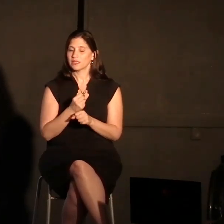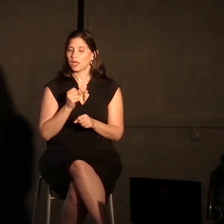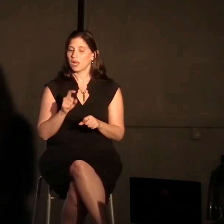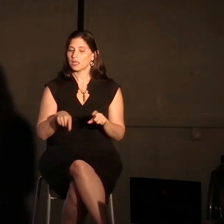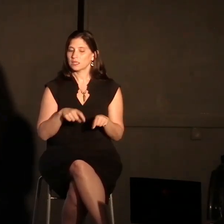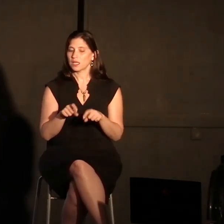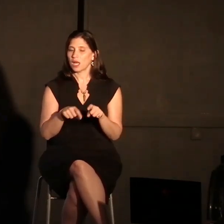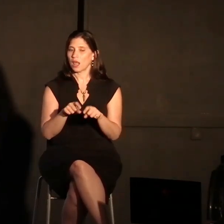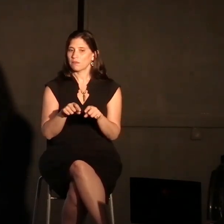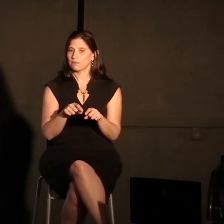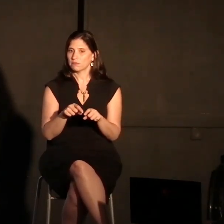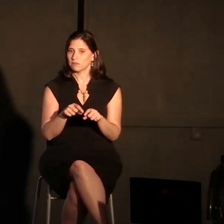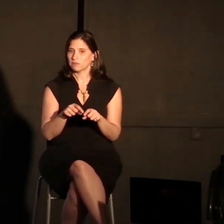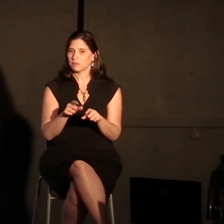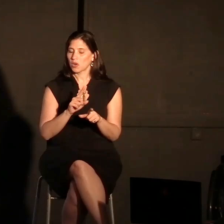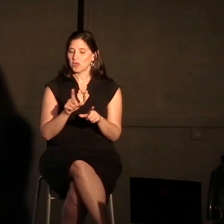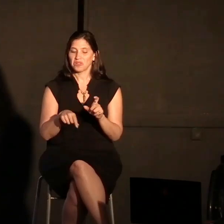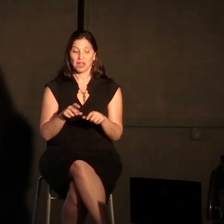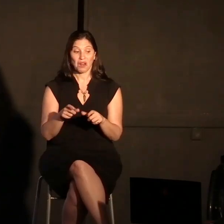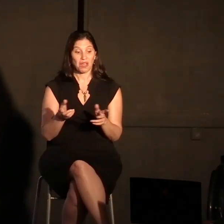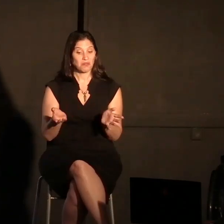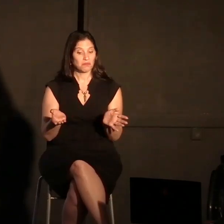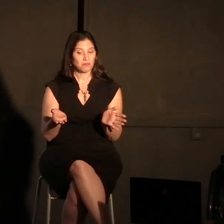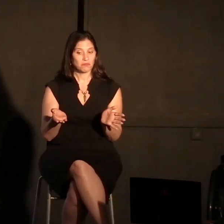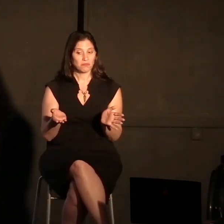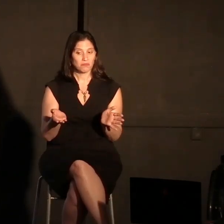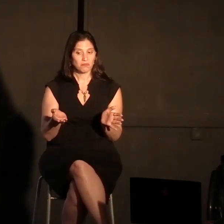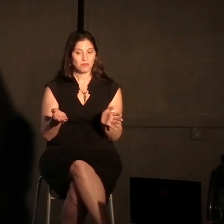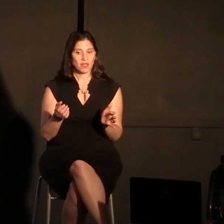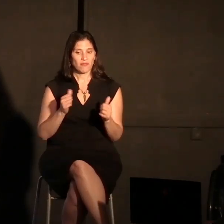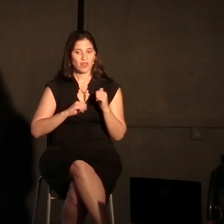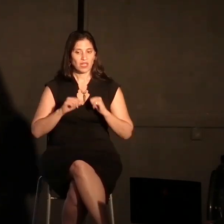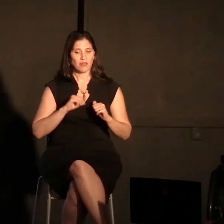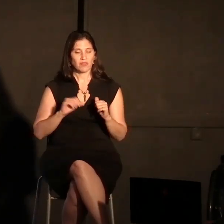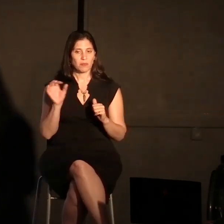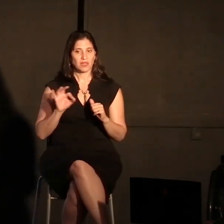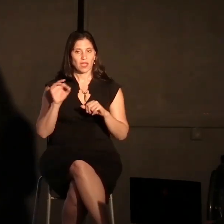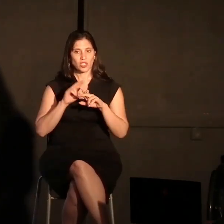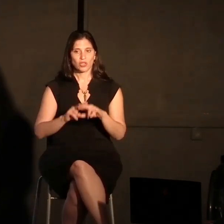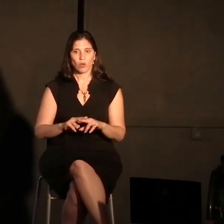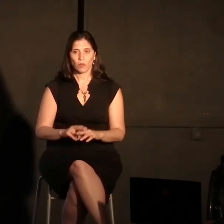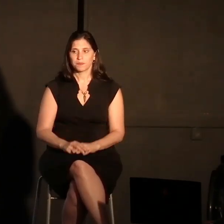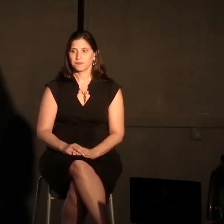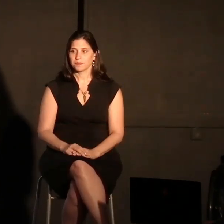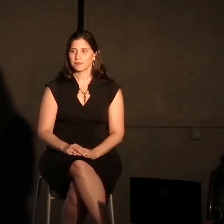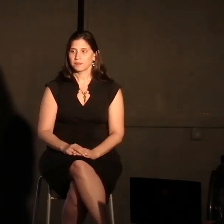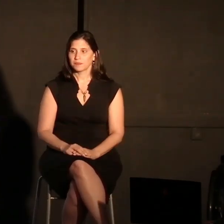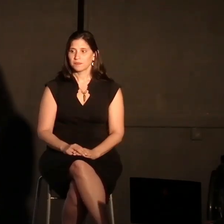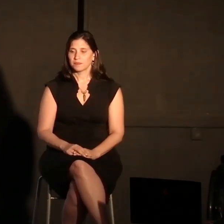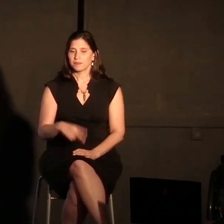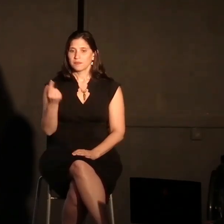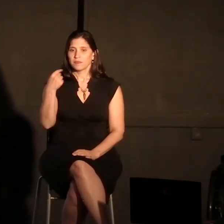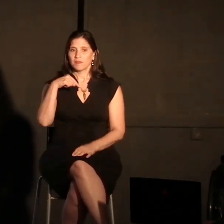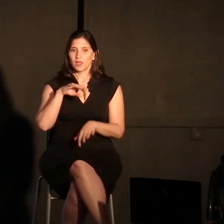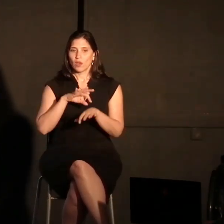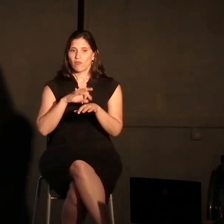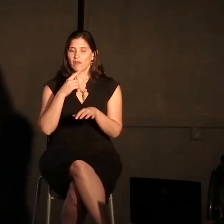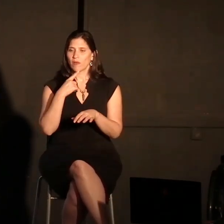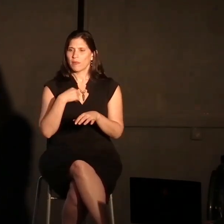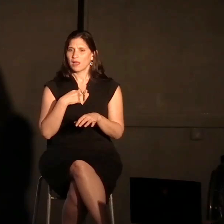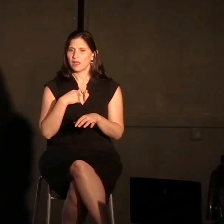להזיז את הרגליים לא את הרגליים והכאבים עדיין נשארו הגיע אלי הרופא ואמר